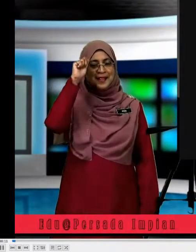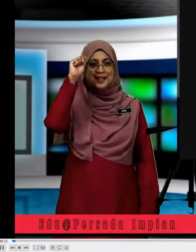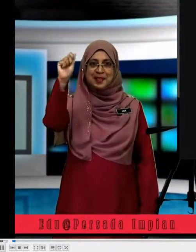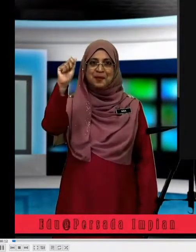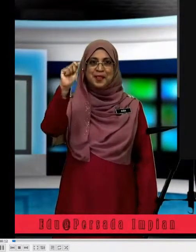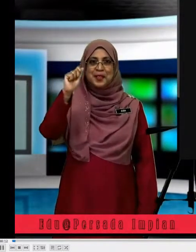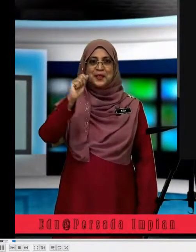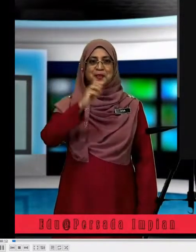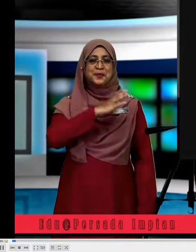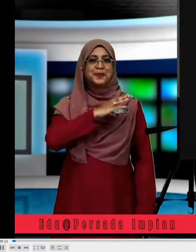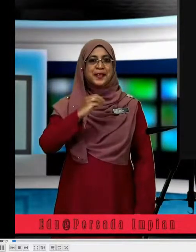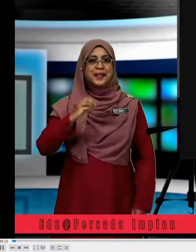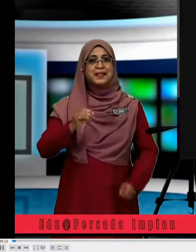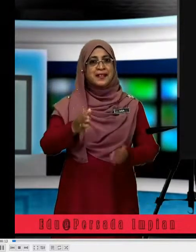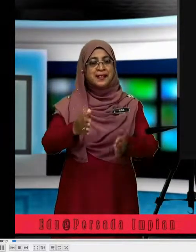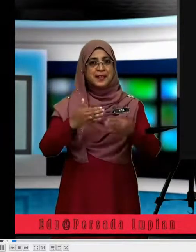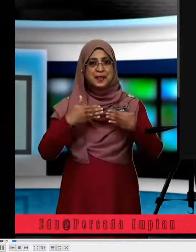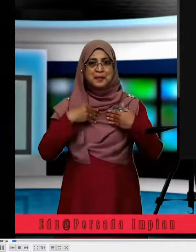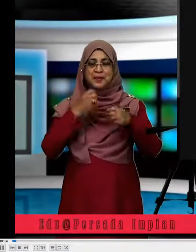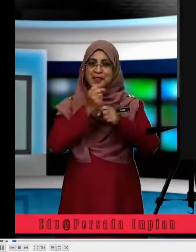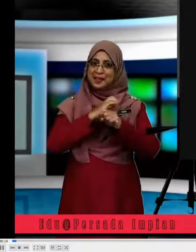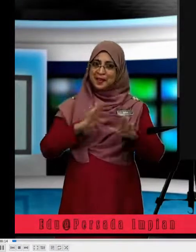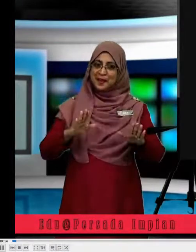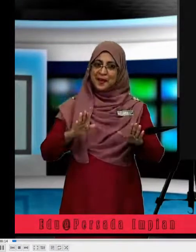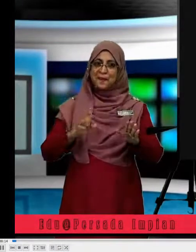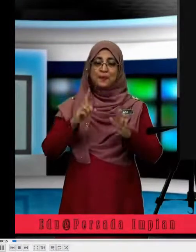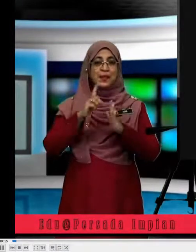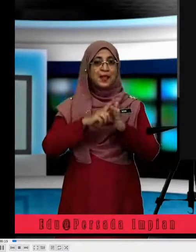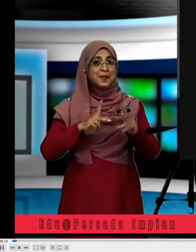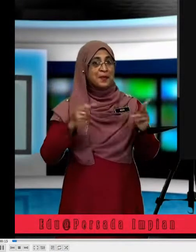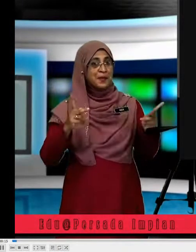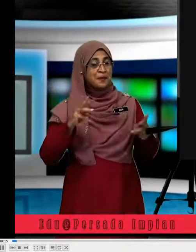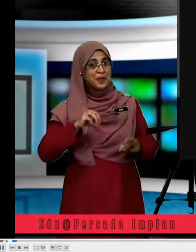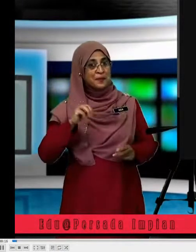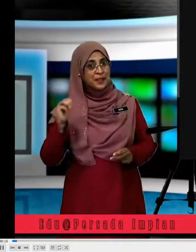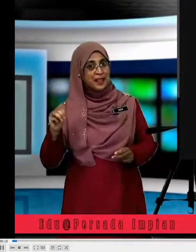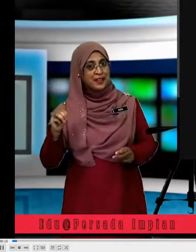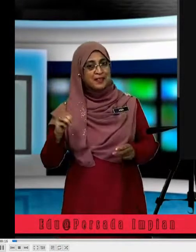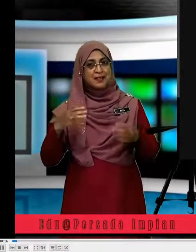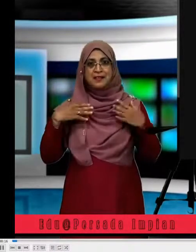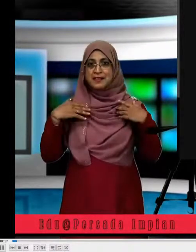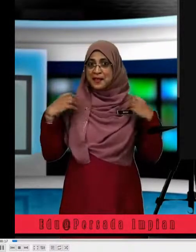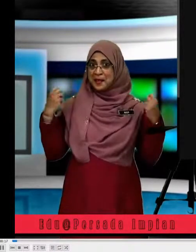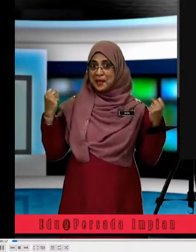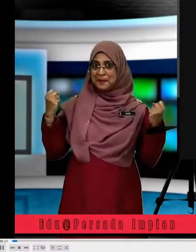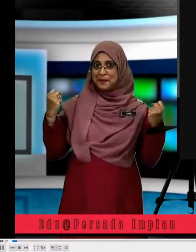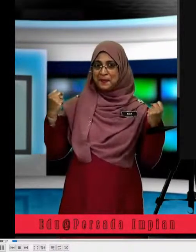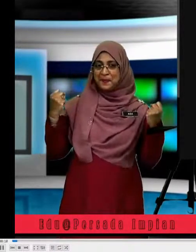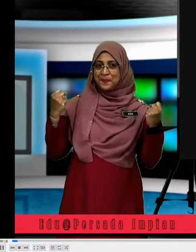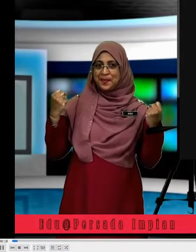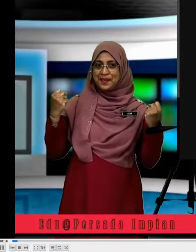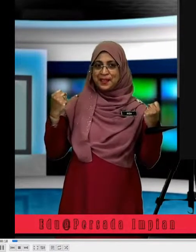Hai assalamualaikum dan salam sejahtera Apa kabar murid-murid